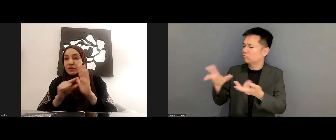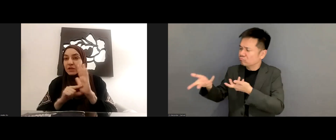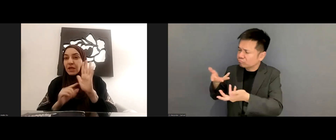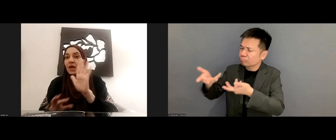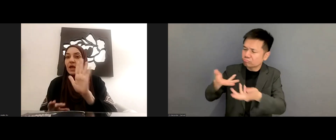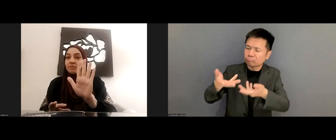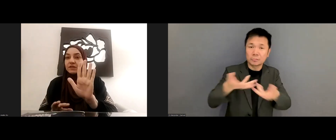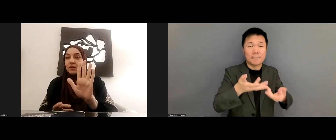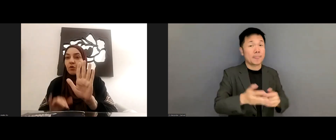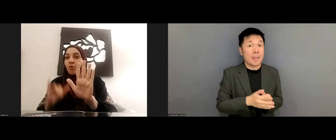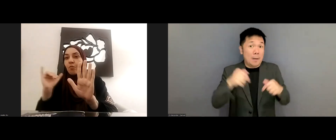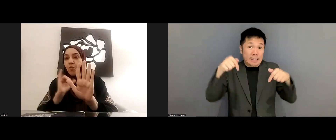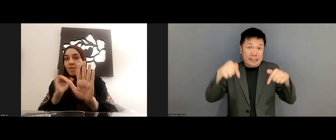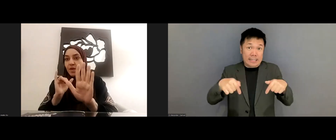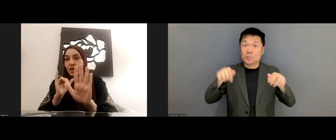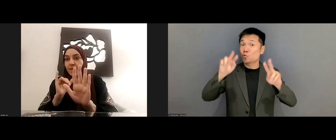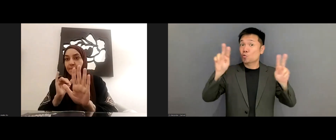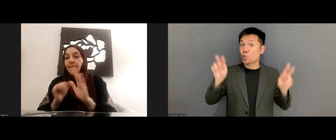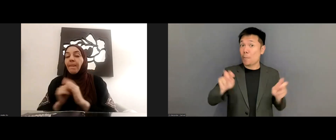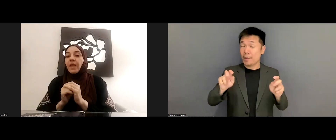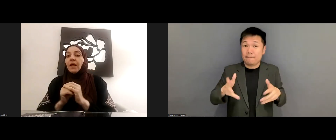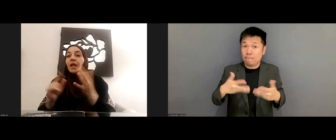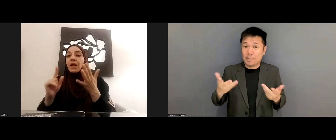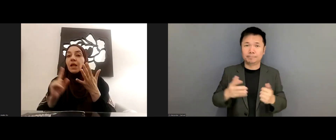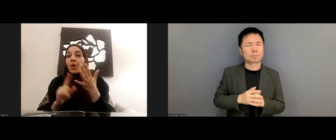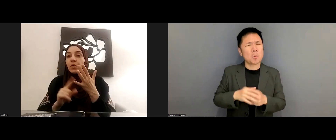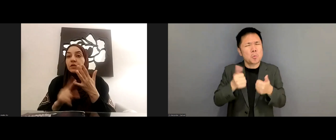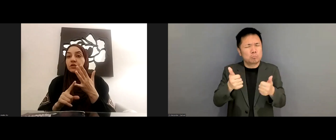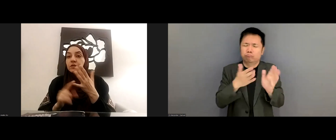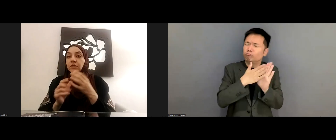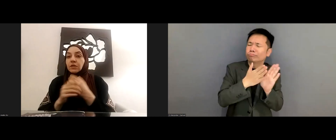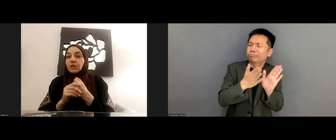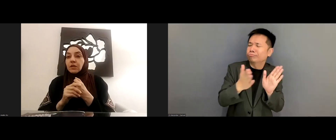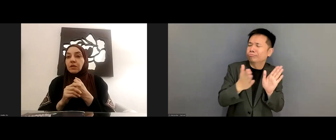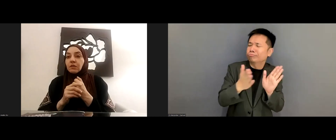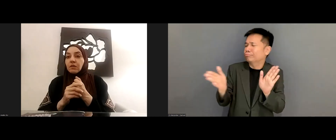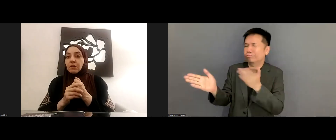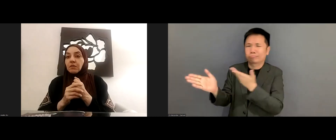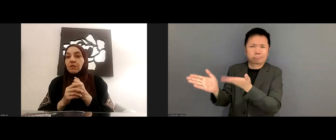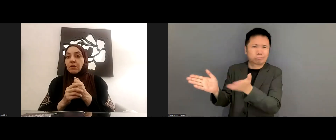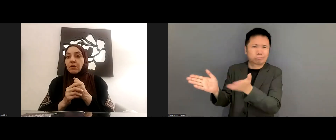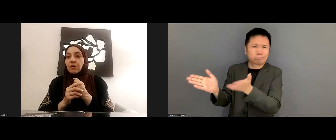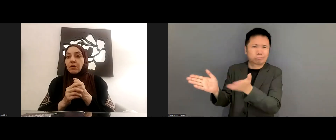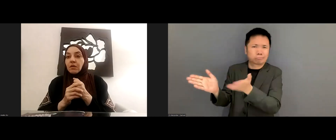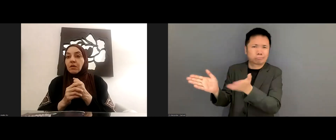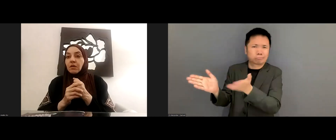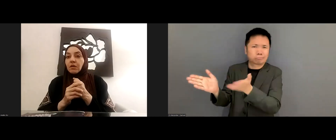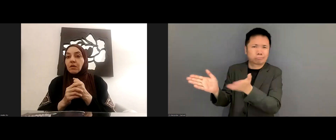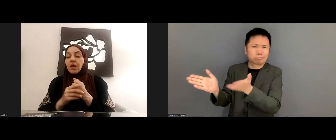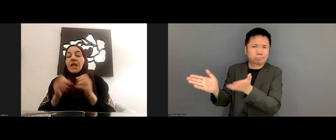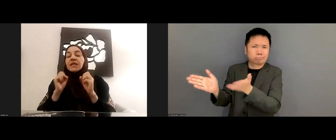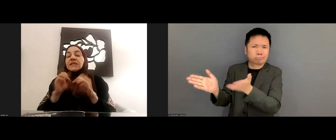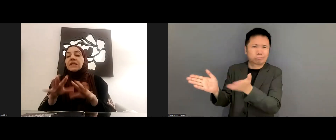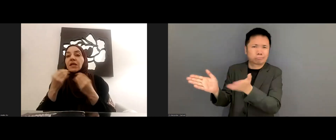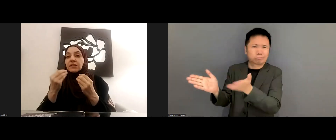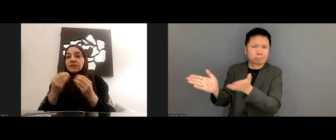to make our نقاش topics حول العناوين الرئيسية rich, للموضوع، باعتبار أن الاستبيان إلى الآن built upon لم يتم the إطلاقه من قبل pillars